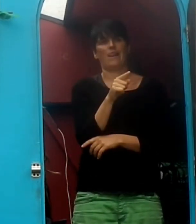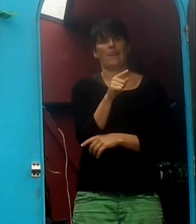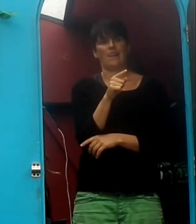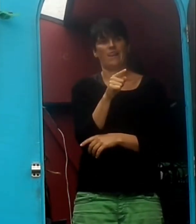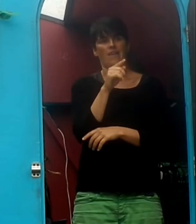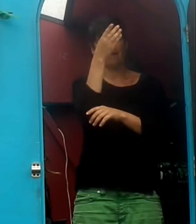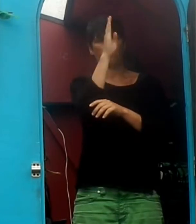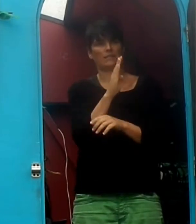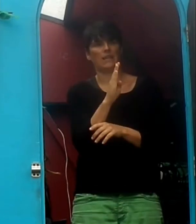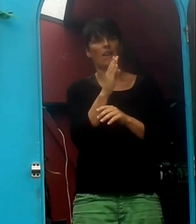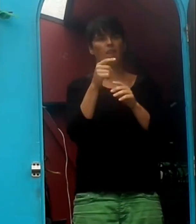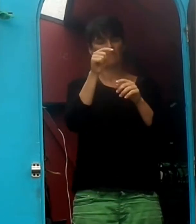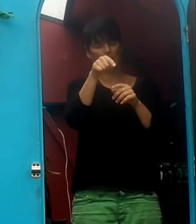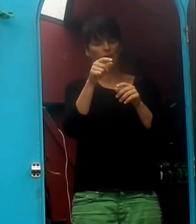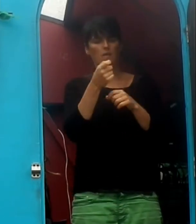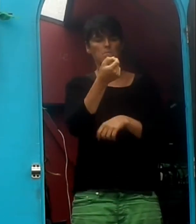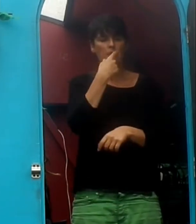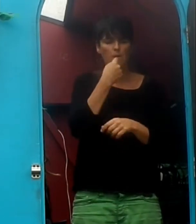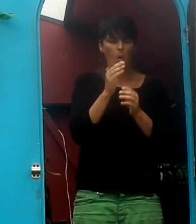pouvait provoquer des expulsions,